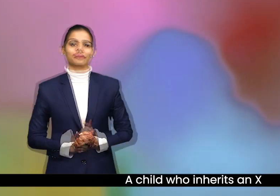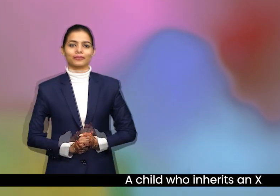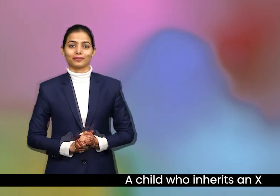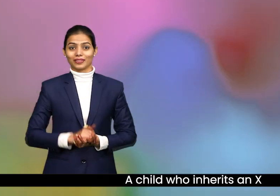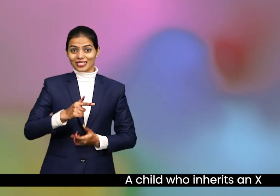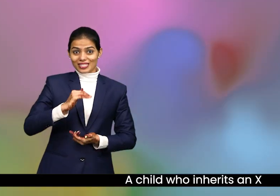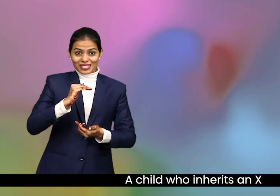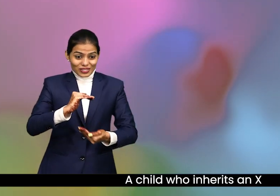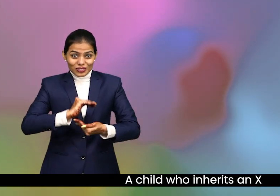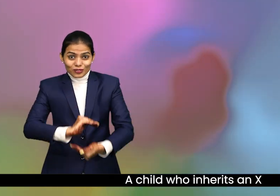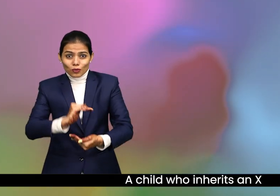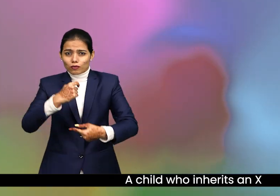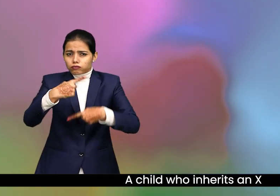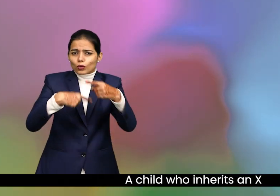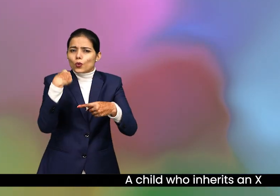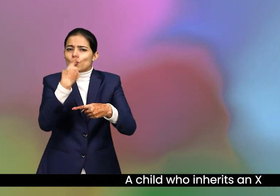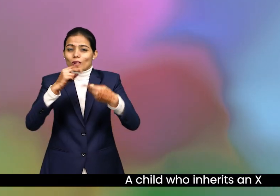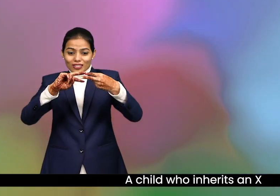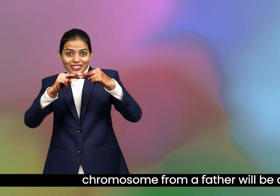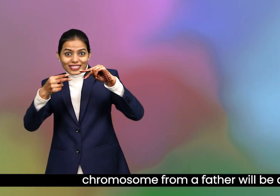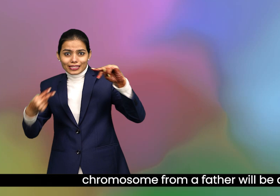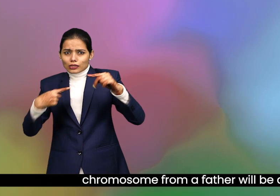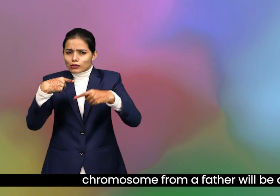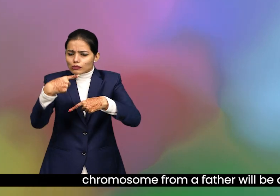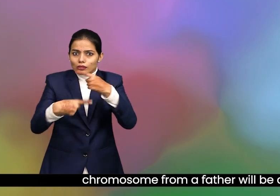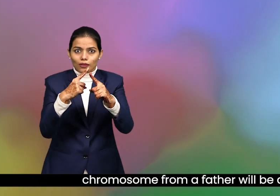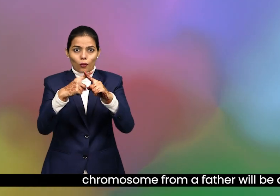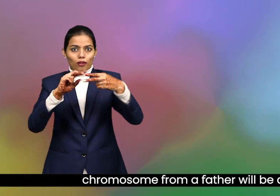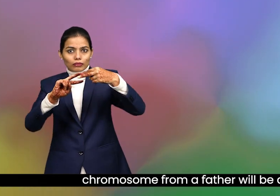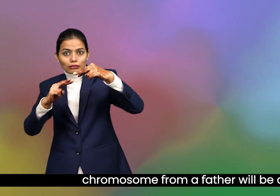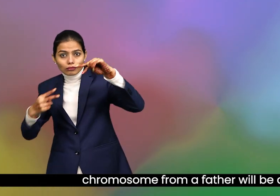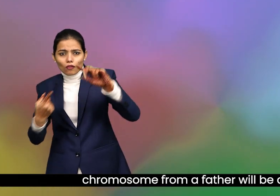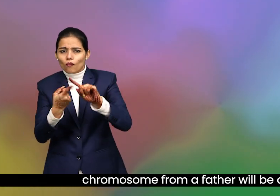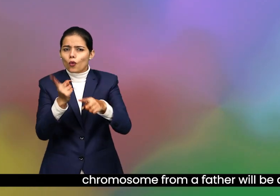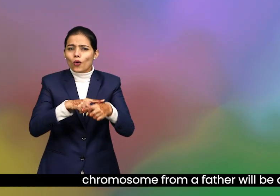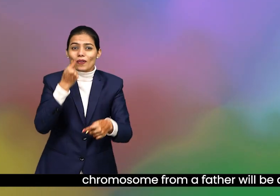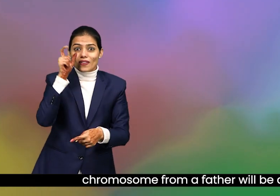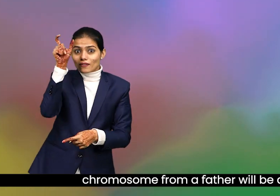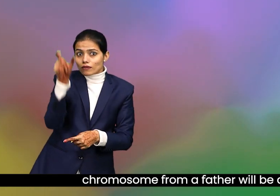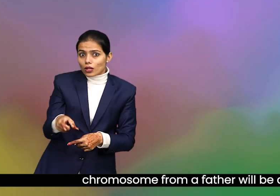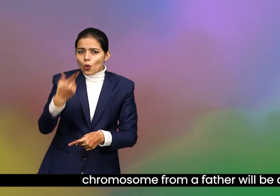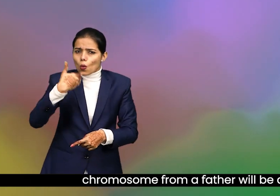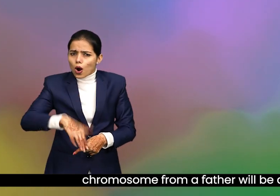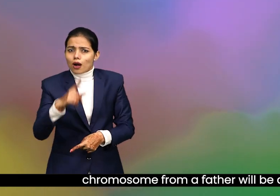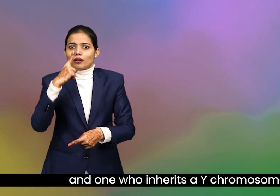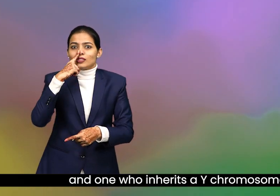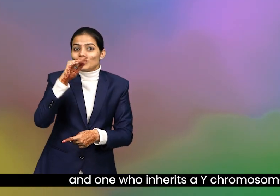A child தந்தையிடமிருந்து who inherits எக்ஸ் நிறப்புரியை an பெற்ற X குழந்தை chromosome ஒரு from a பெண்ணாகவும் father will be a girl, and அவரிடம்